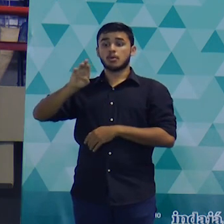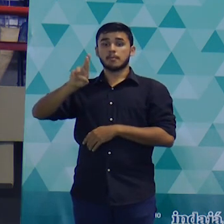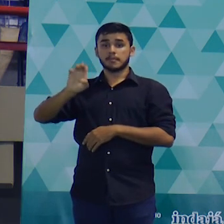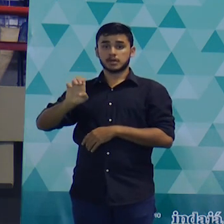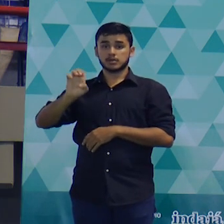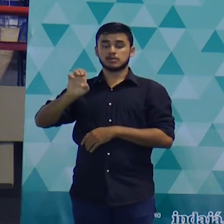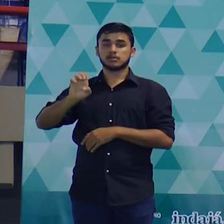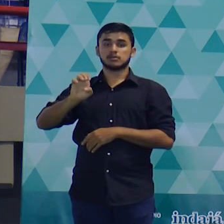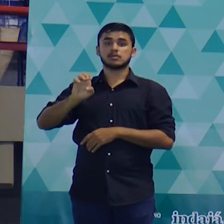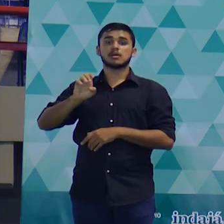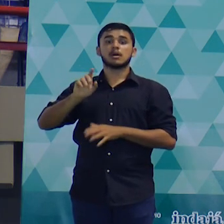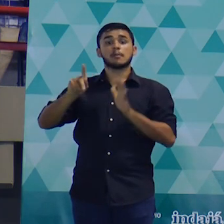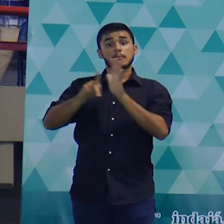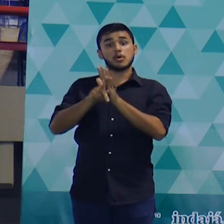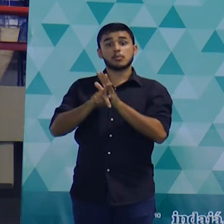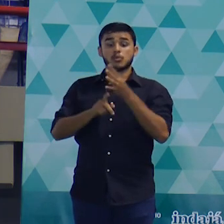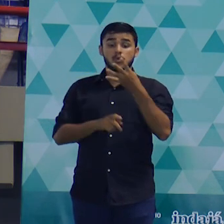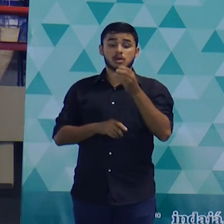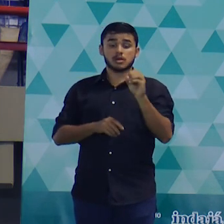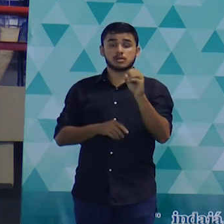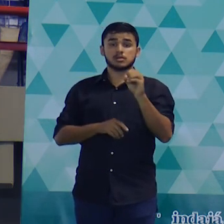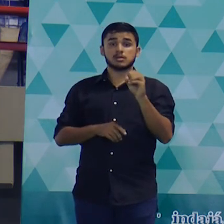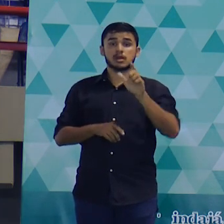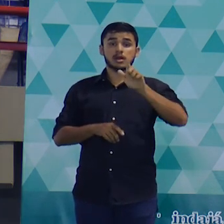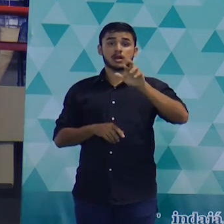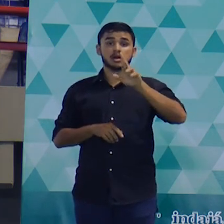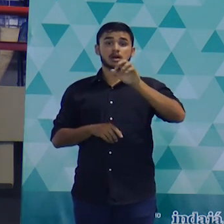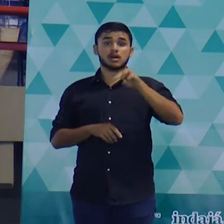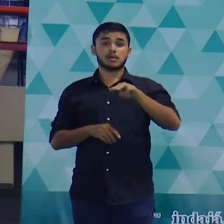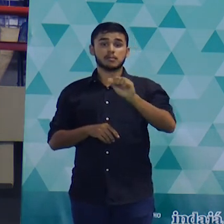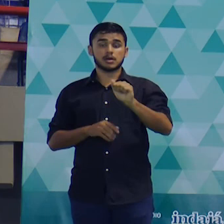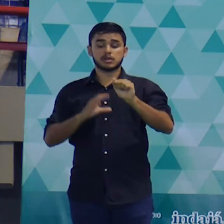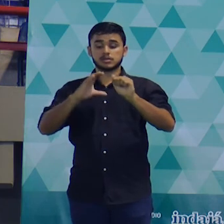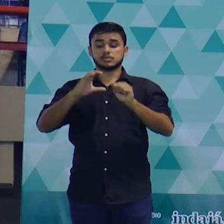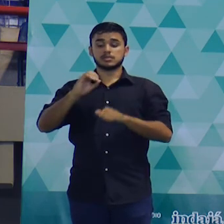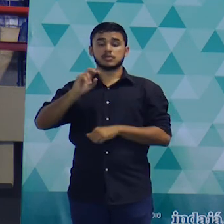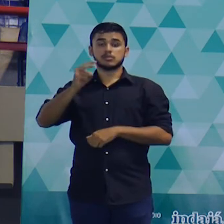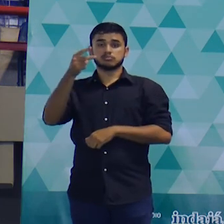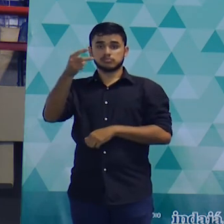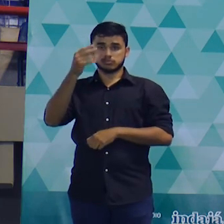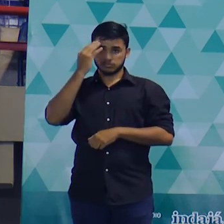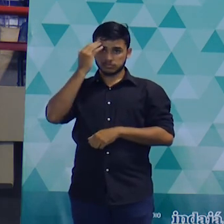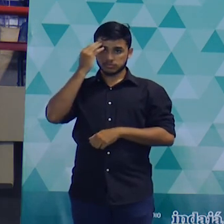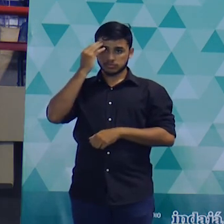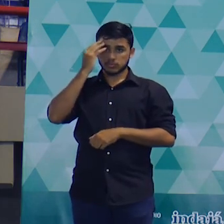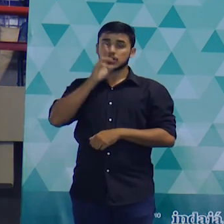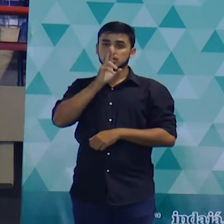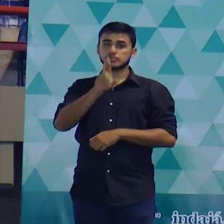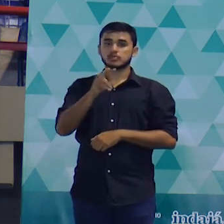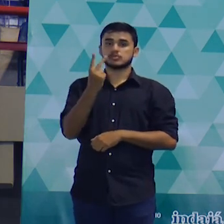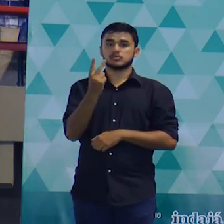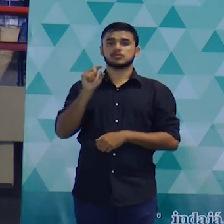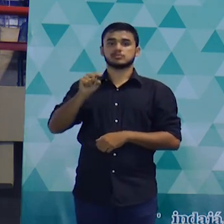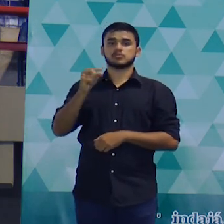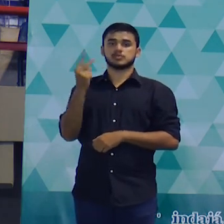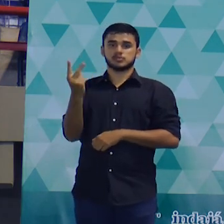CO2. Então, se você usar 8 gramas de óxido de cobre, quanto você produz de CO2? 2,2.